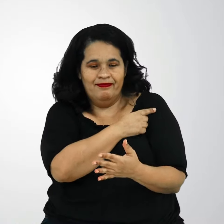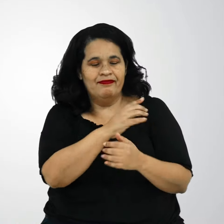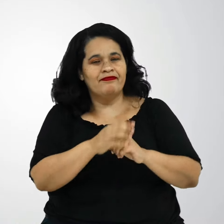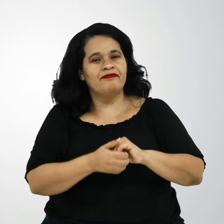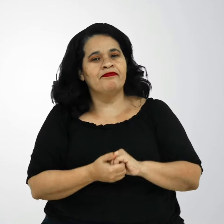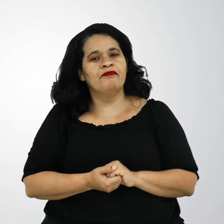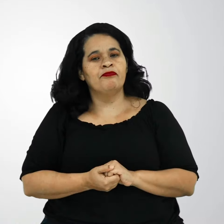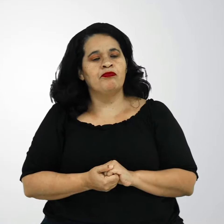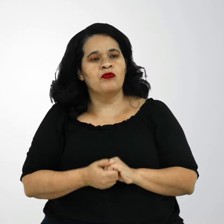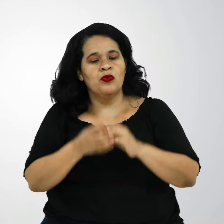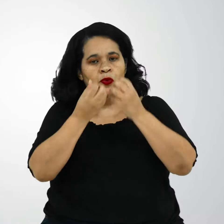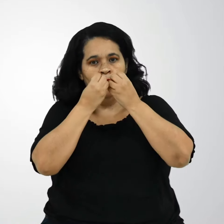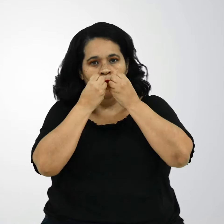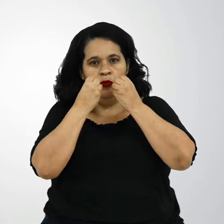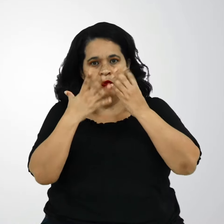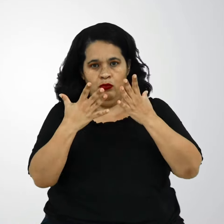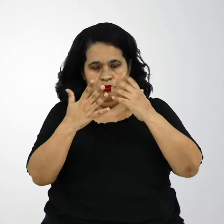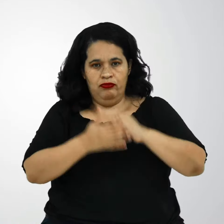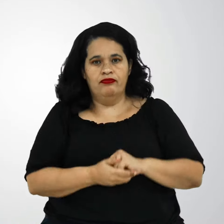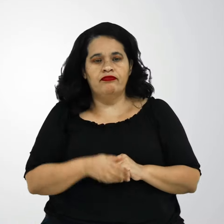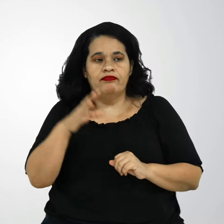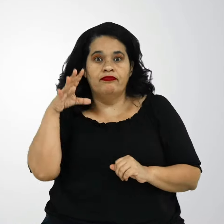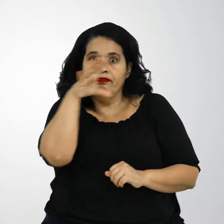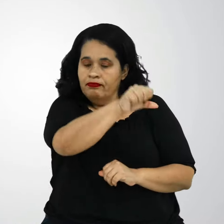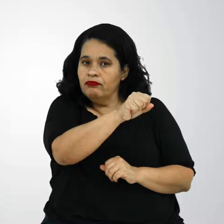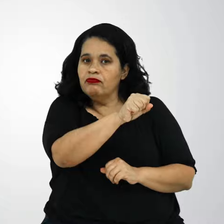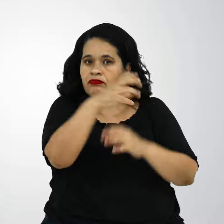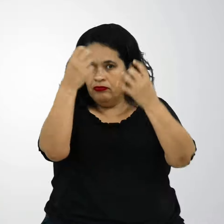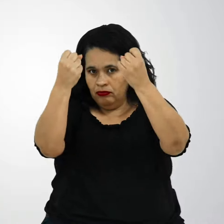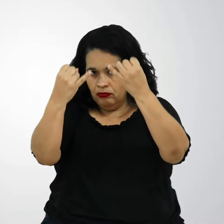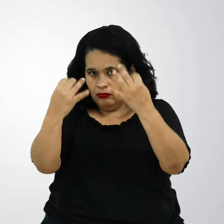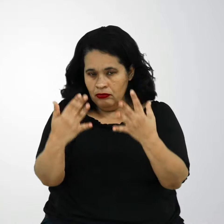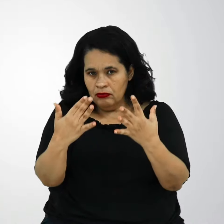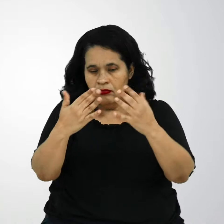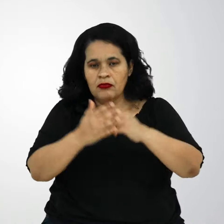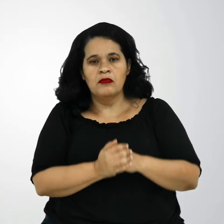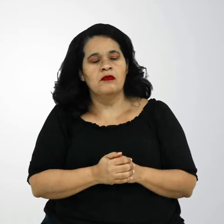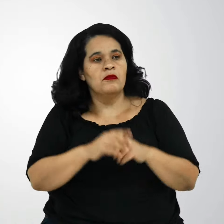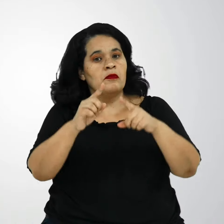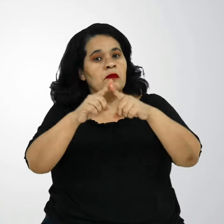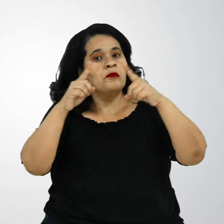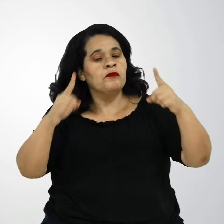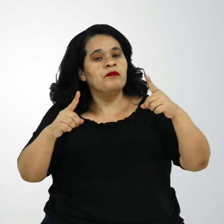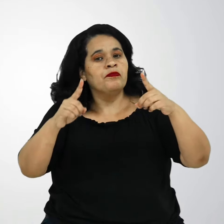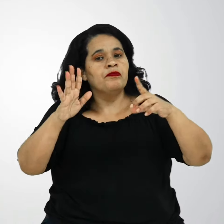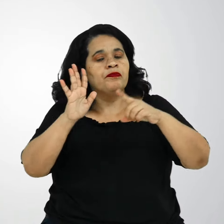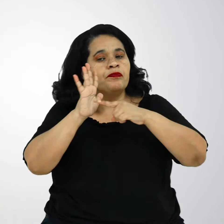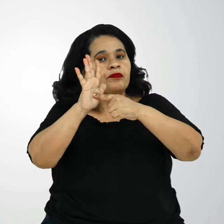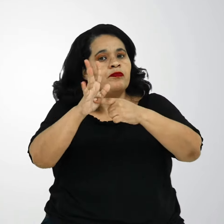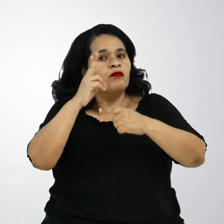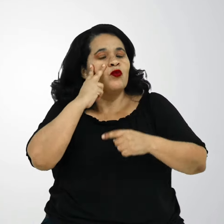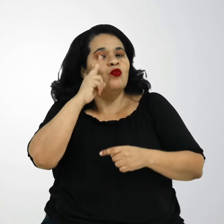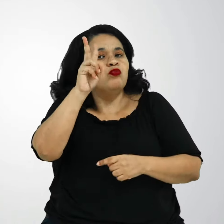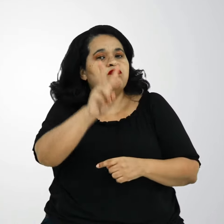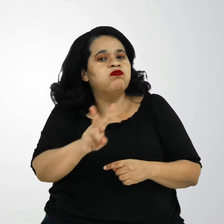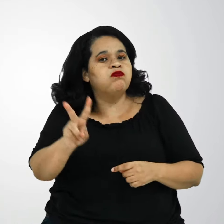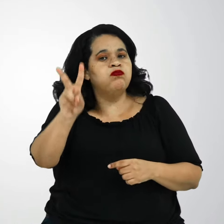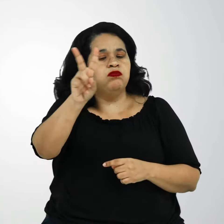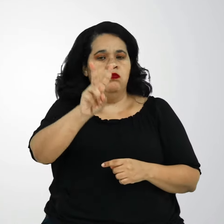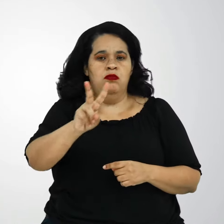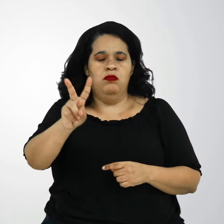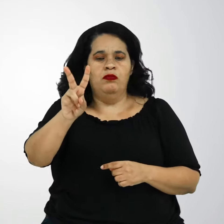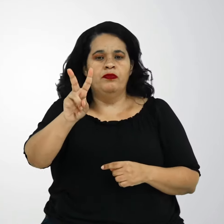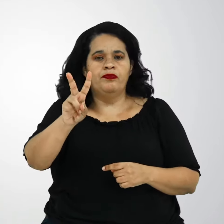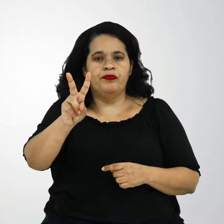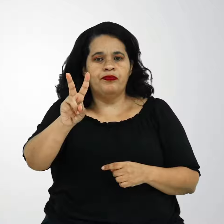de hoje. Então, veja só, bem rapidinho aí, né? Mas não podemos deixar de dizer que essa visão é a visão mais dispensacionalista,